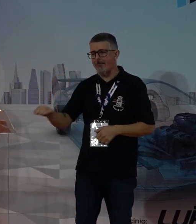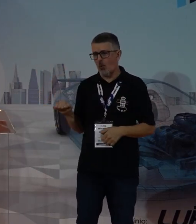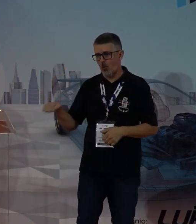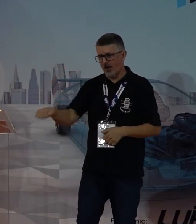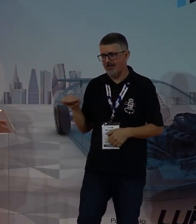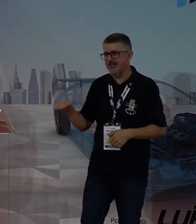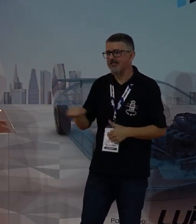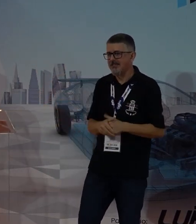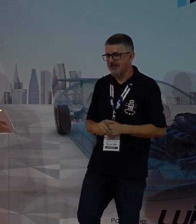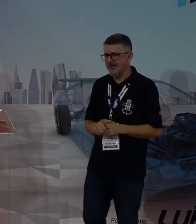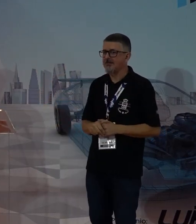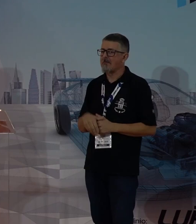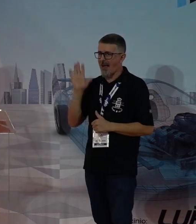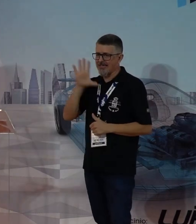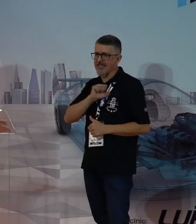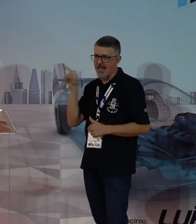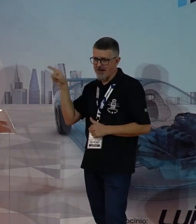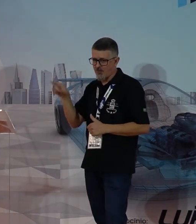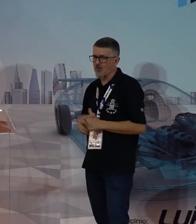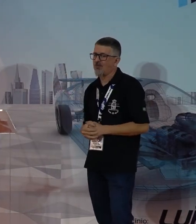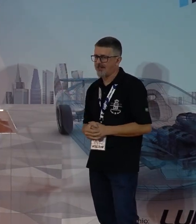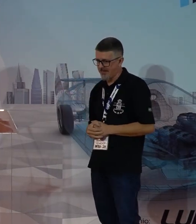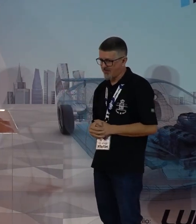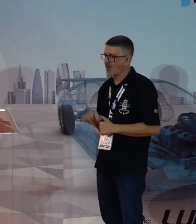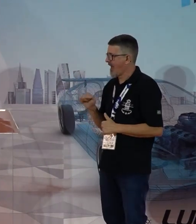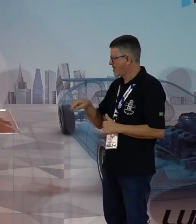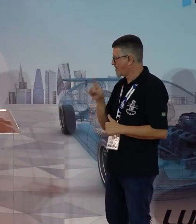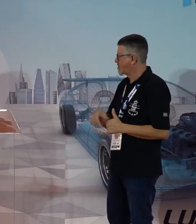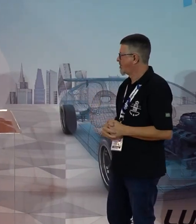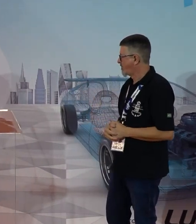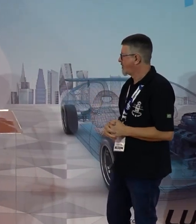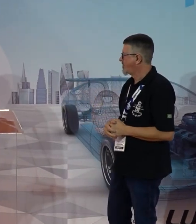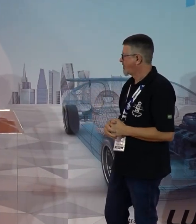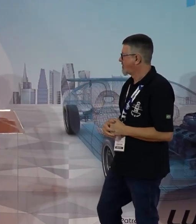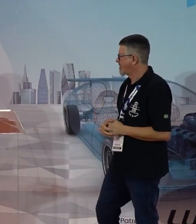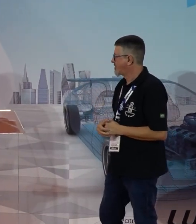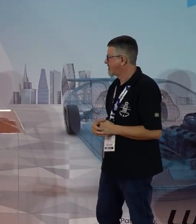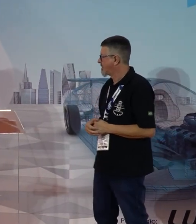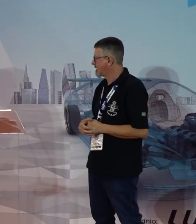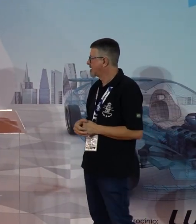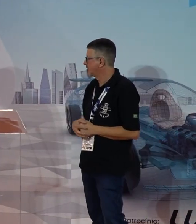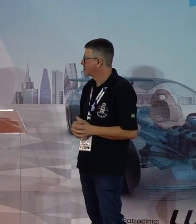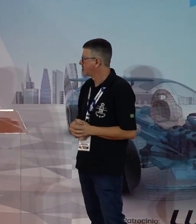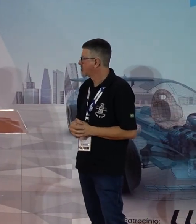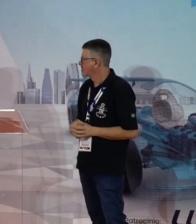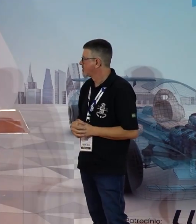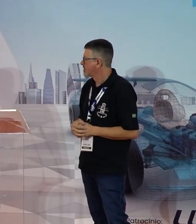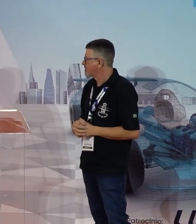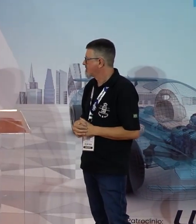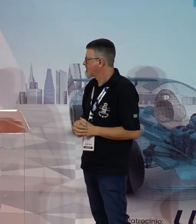Ele gosta muito mais de trabalhar com câmbio automático. A experiência dele é essa.